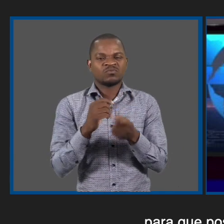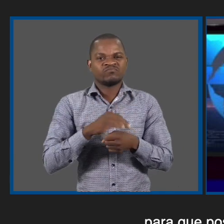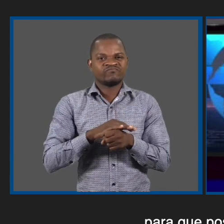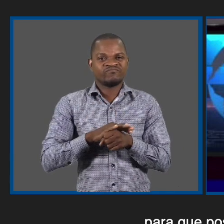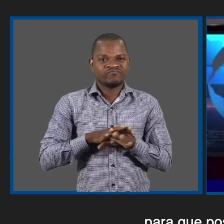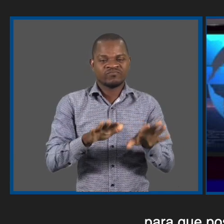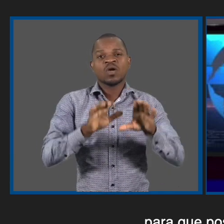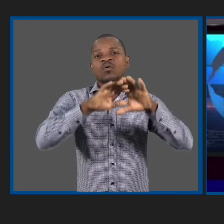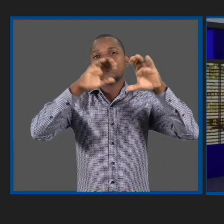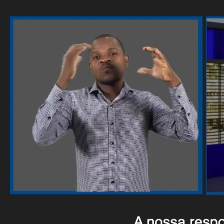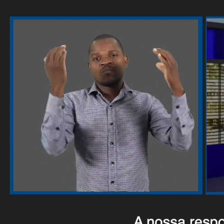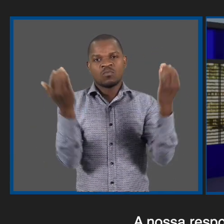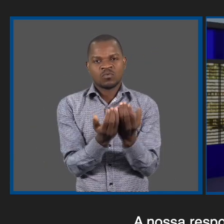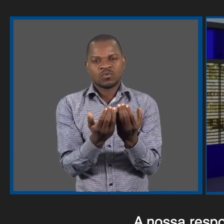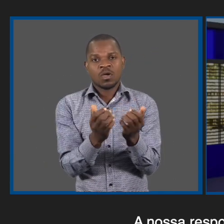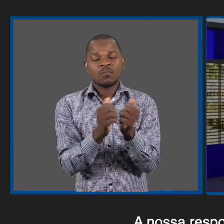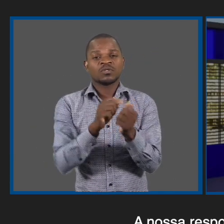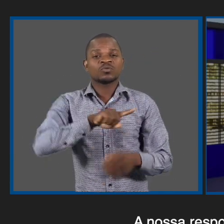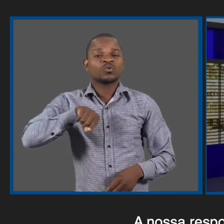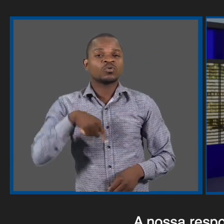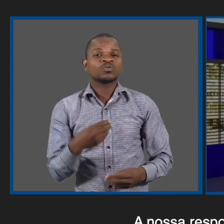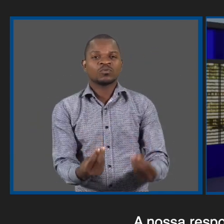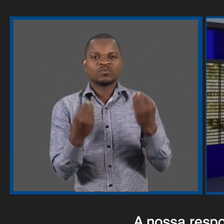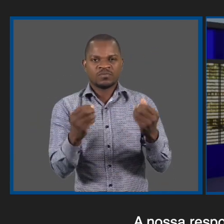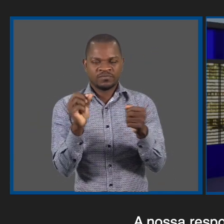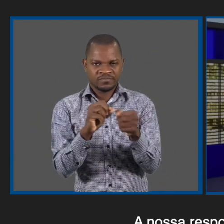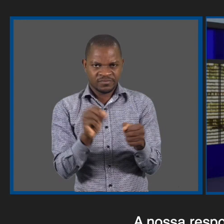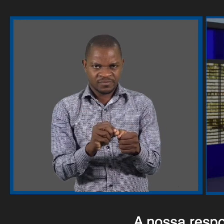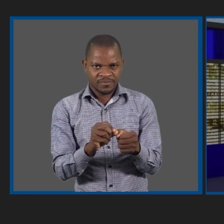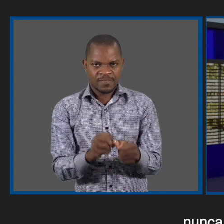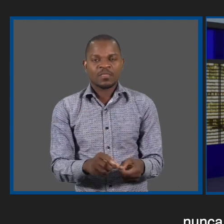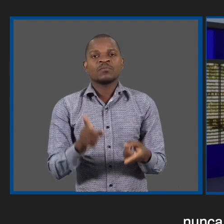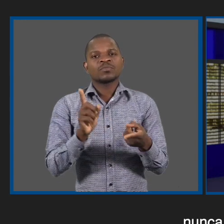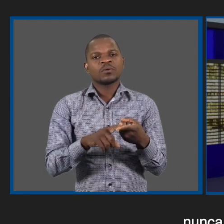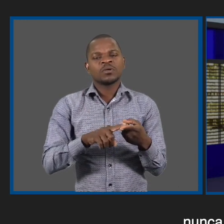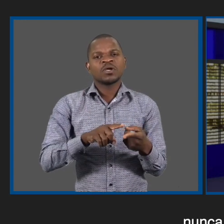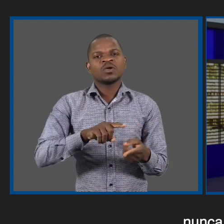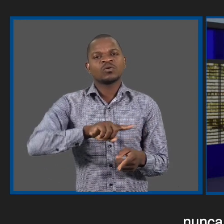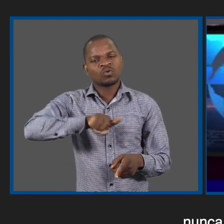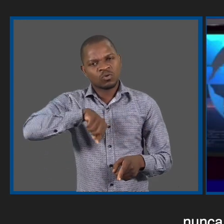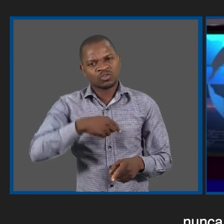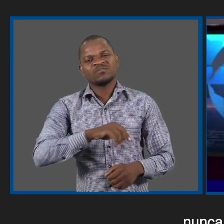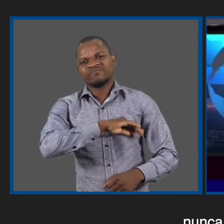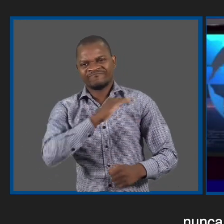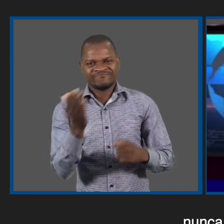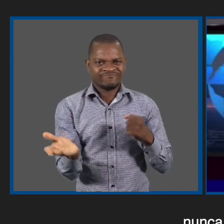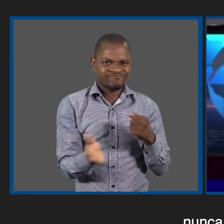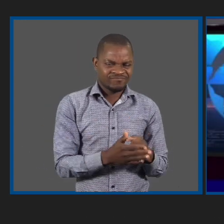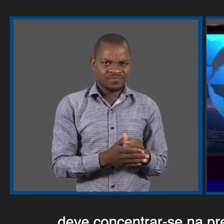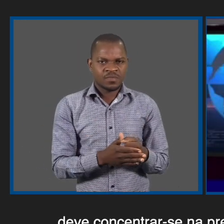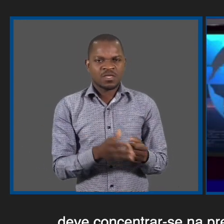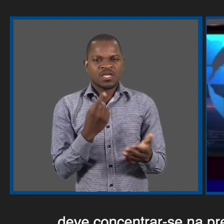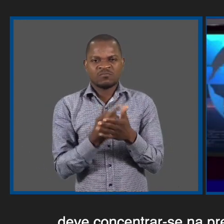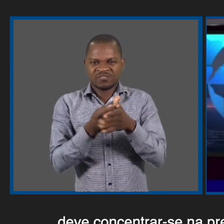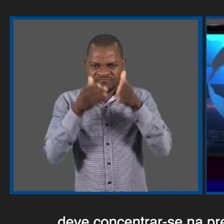responder para essa crise mundial. A nossa resposta, todos nós sabemos, antes de mais, nunca é